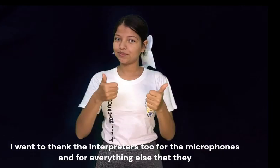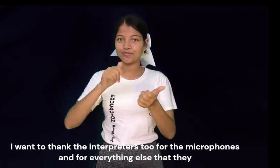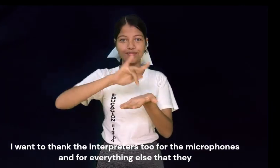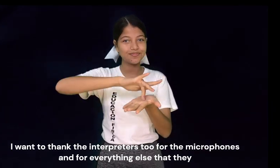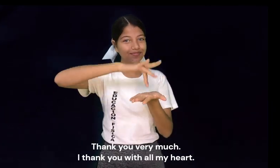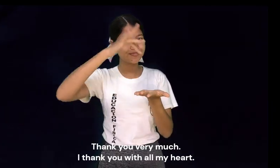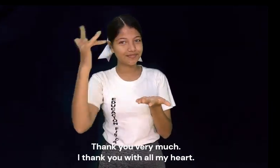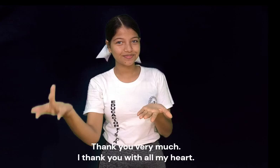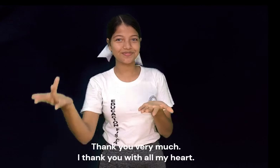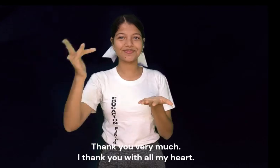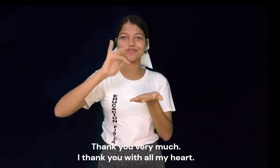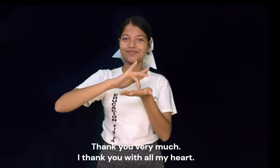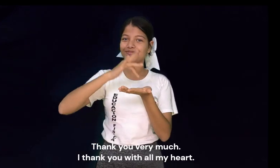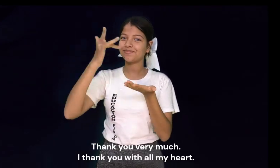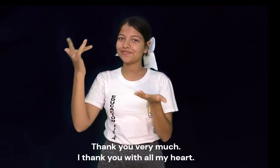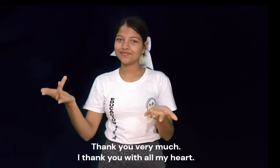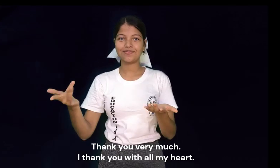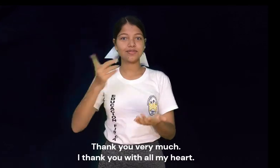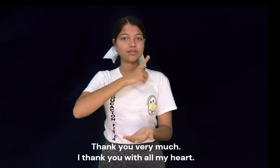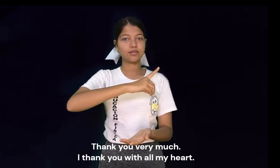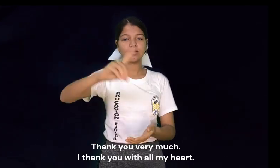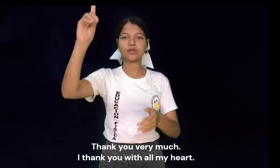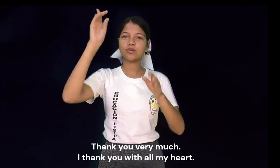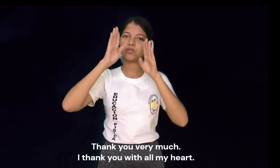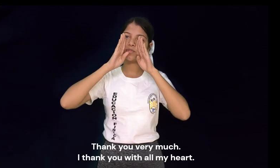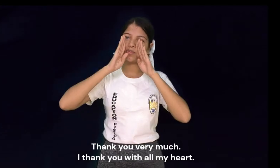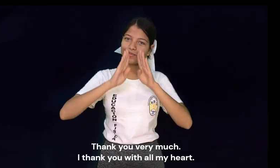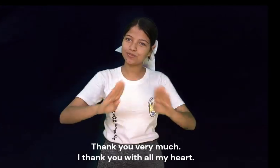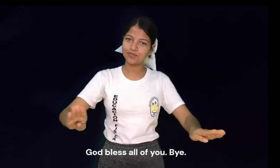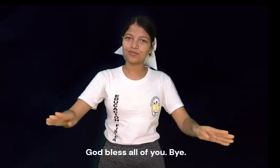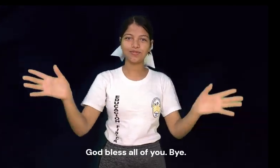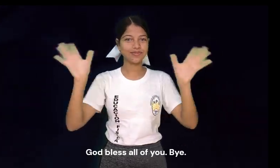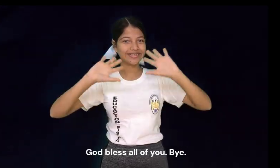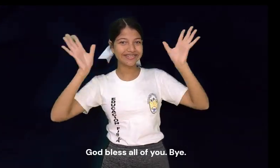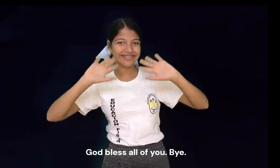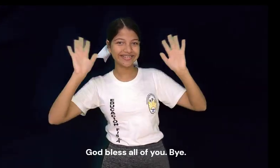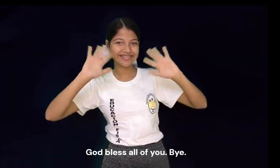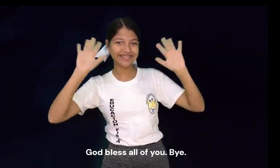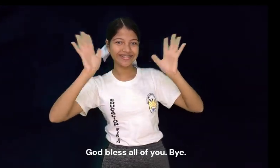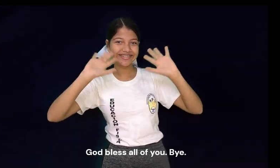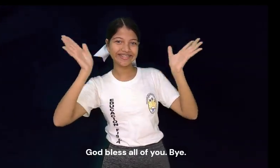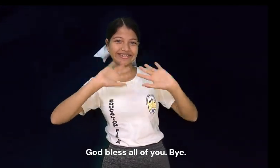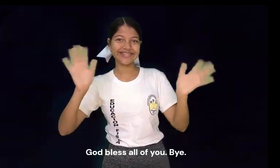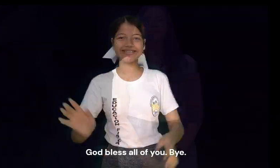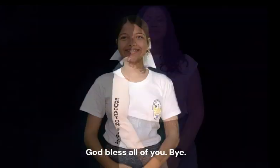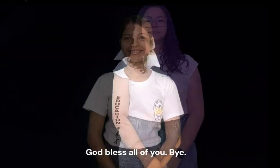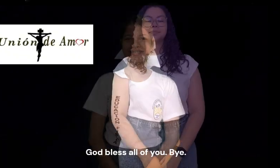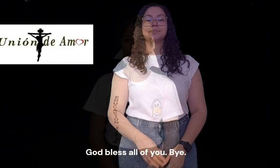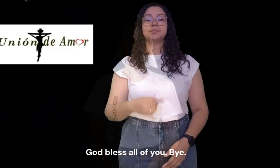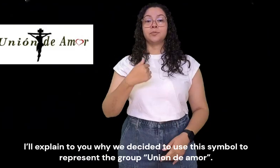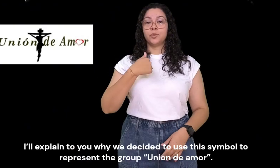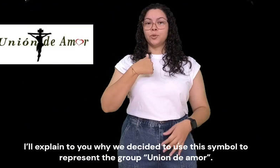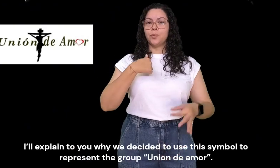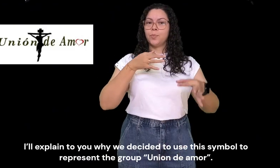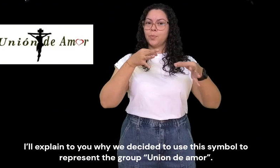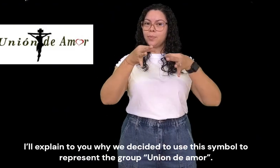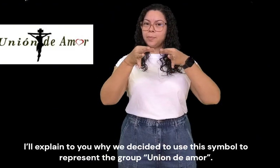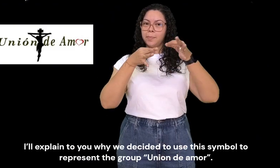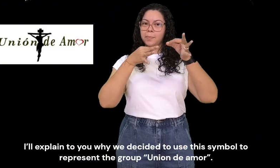regalado. Muchas gracias. Gracias de todo corazón. Que Dios los bendiga y adiós. Yo